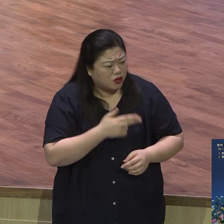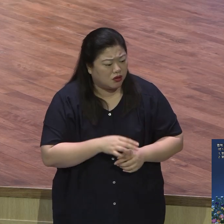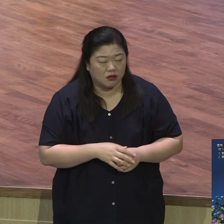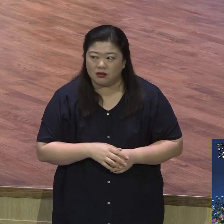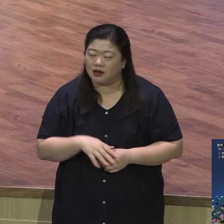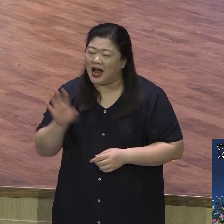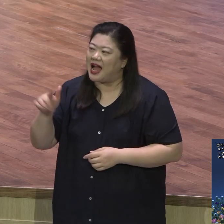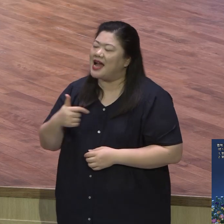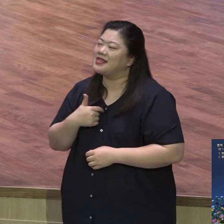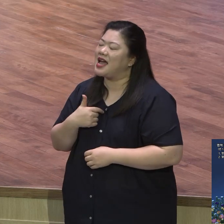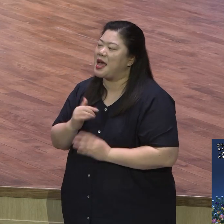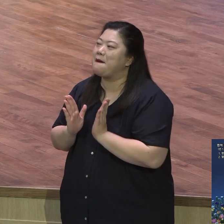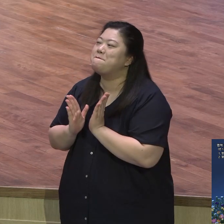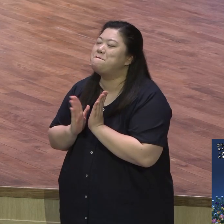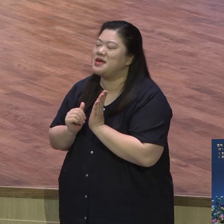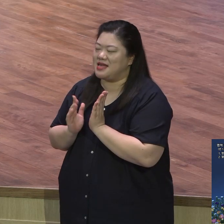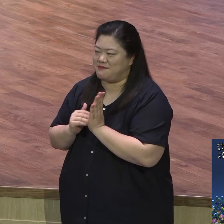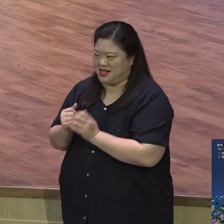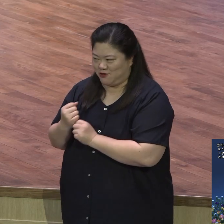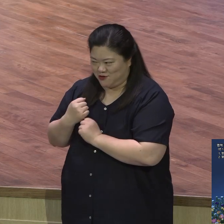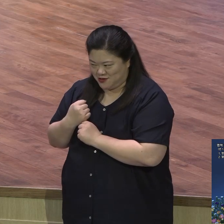비밀요원입니다